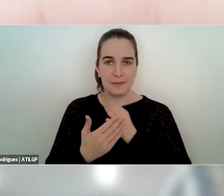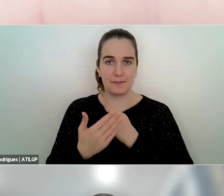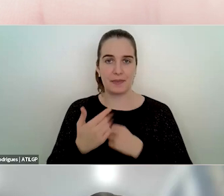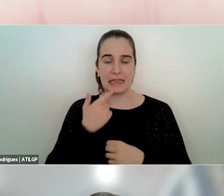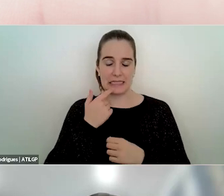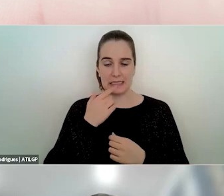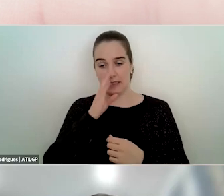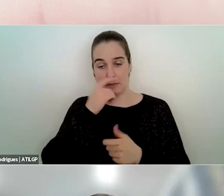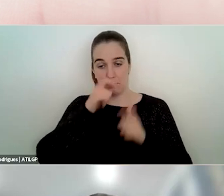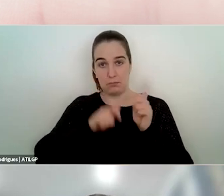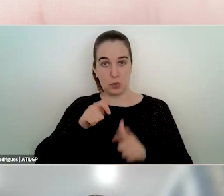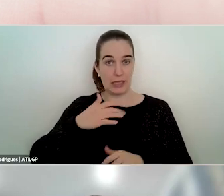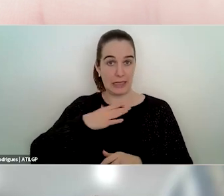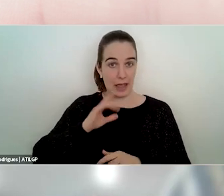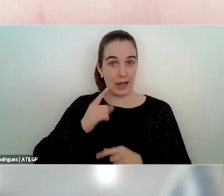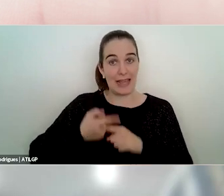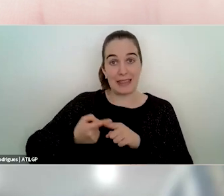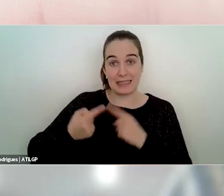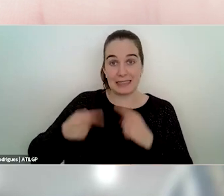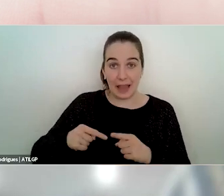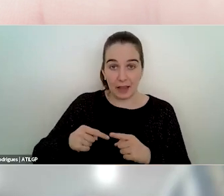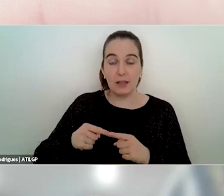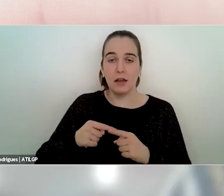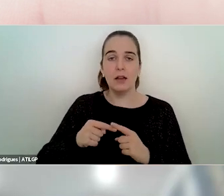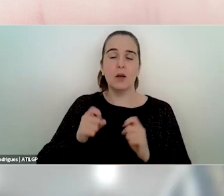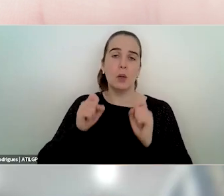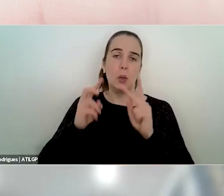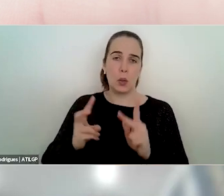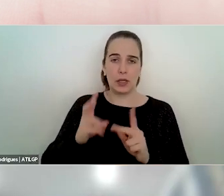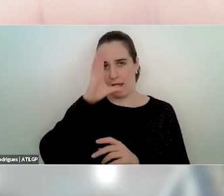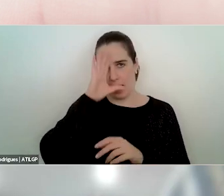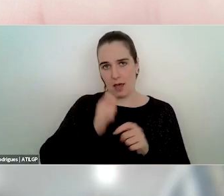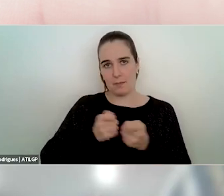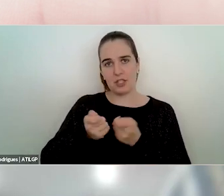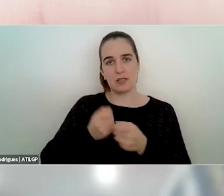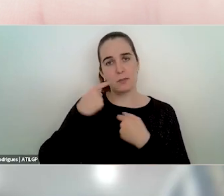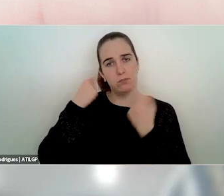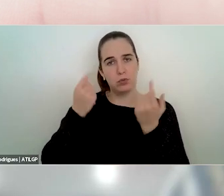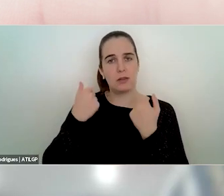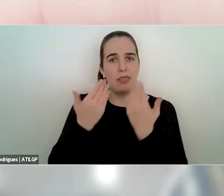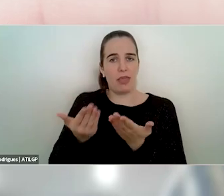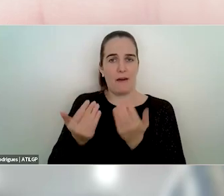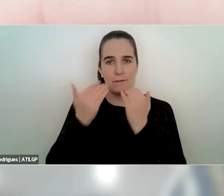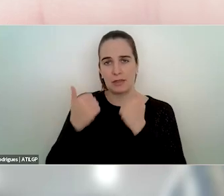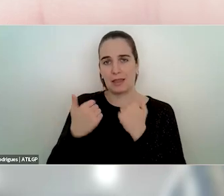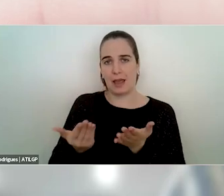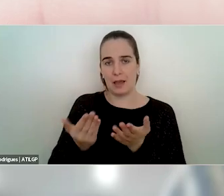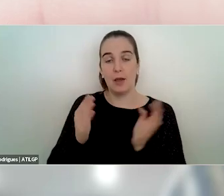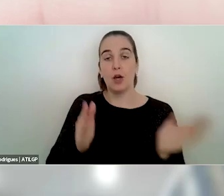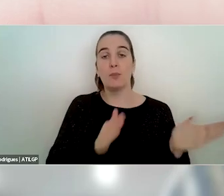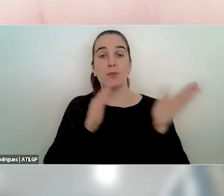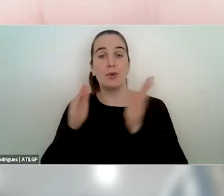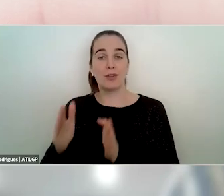maneira, havendo aqui uma postura reativa da administração pública, e que é diferente do entendimento